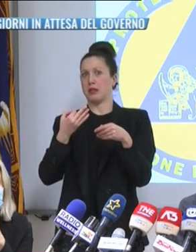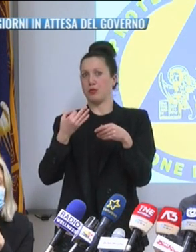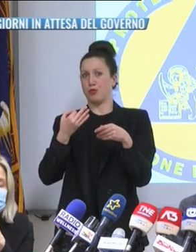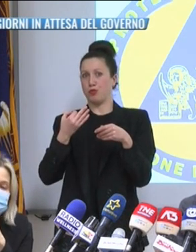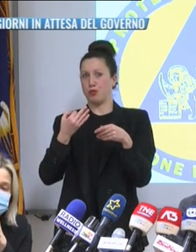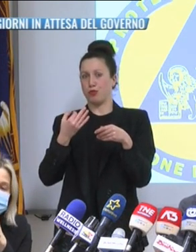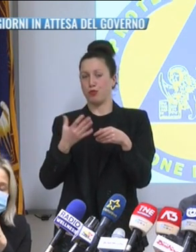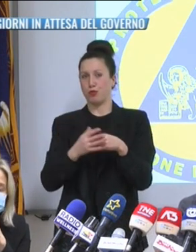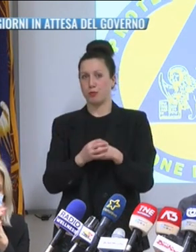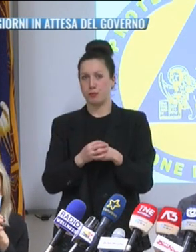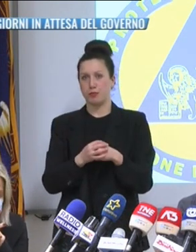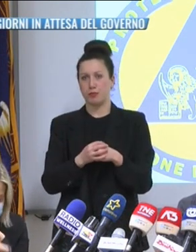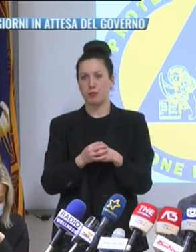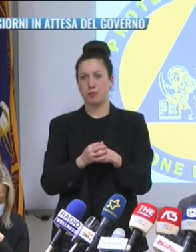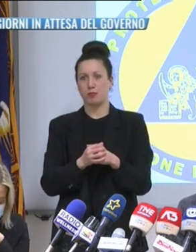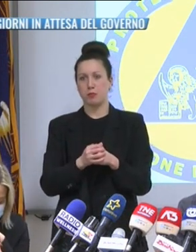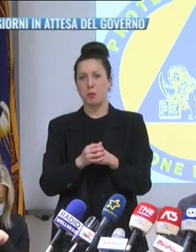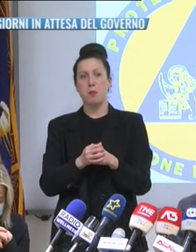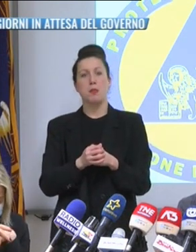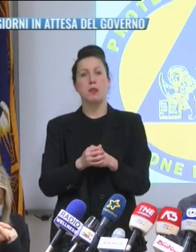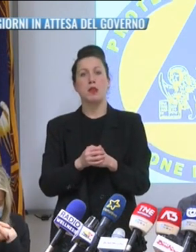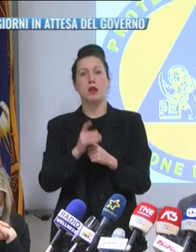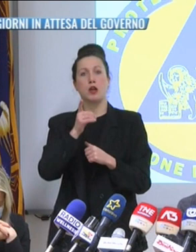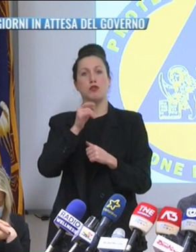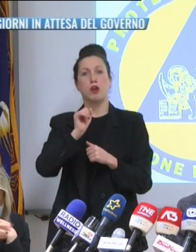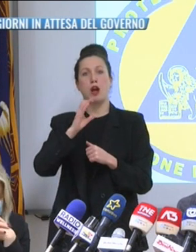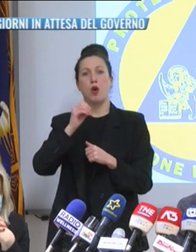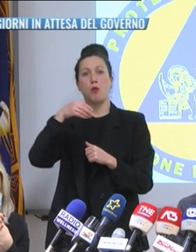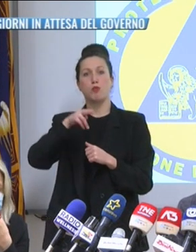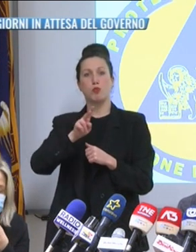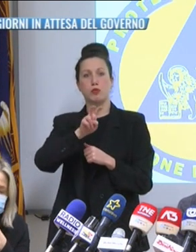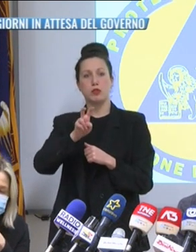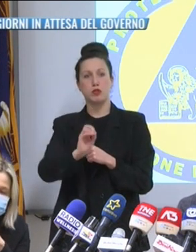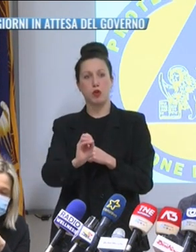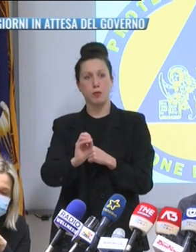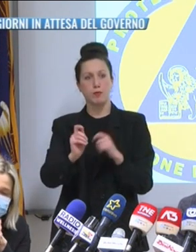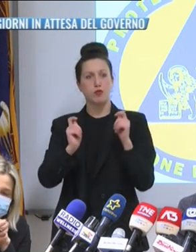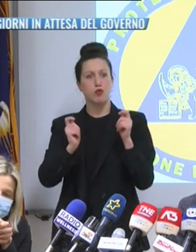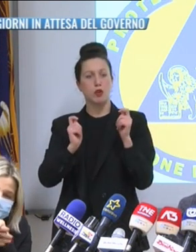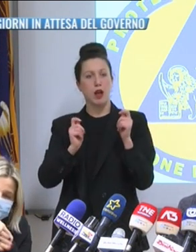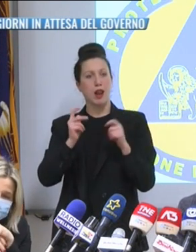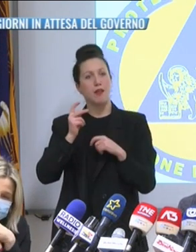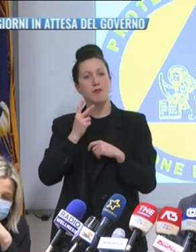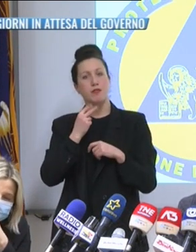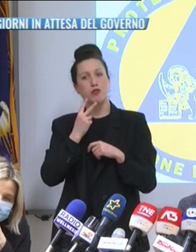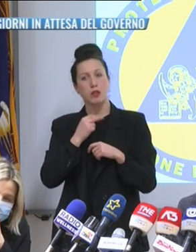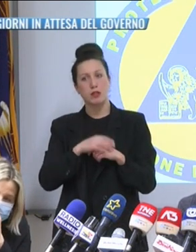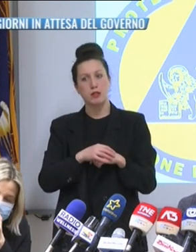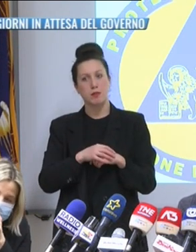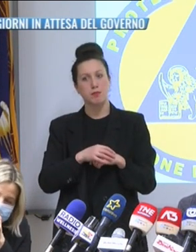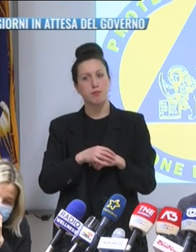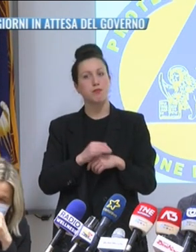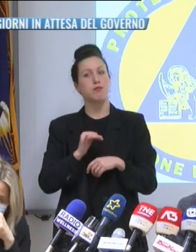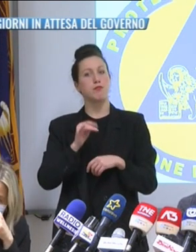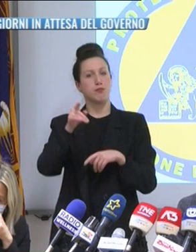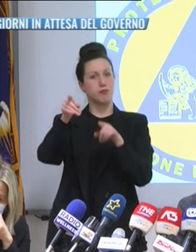Giacomuzzo, il giornale di Vicenza. Quindi, Presidente, mi allaccio alla